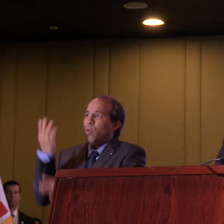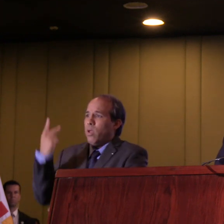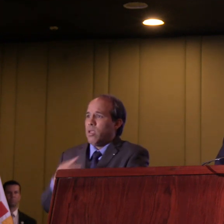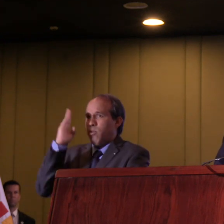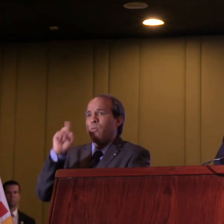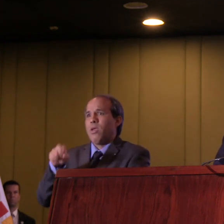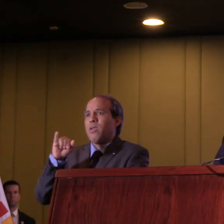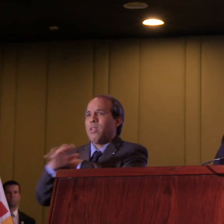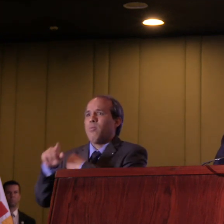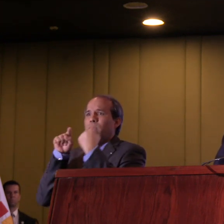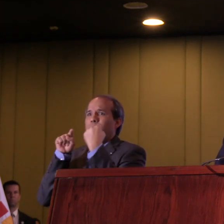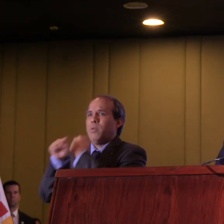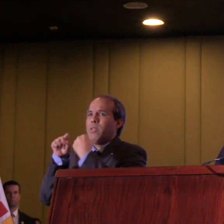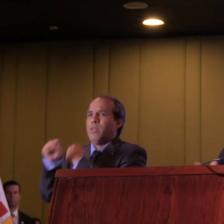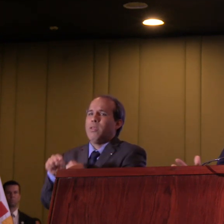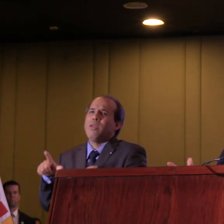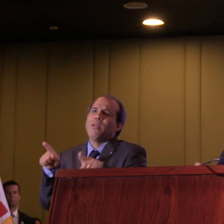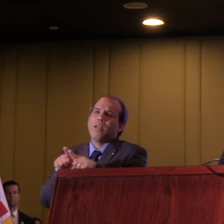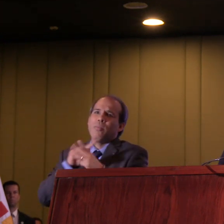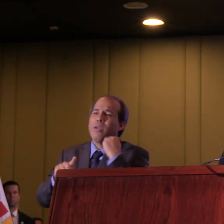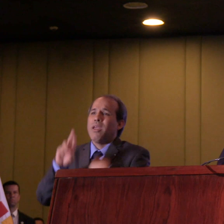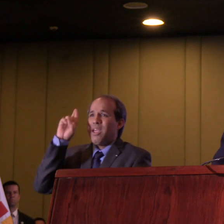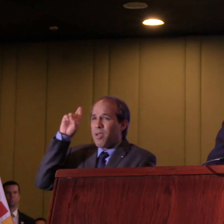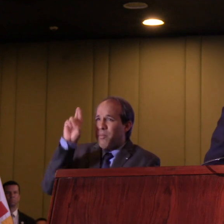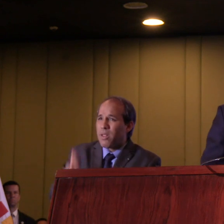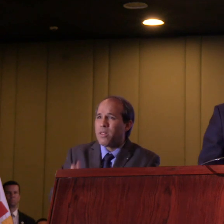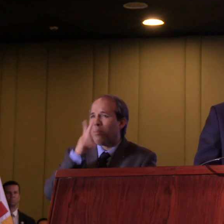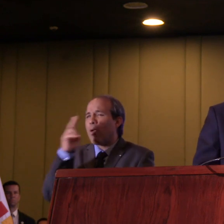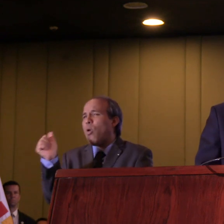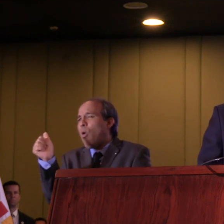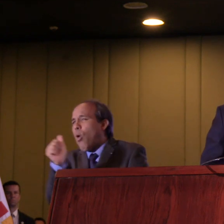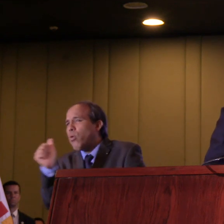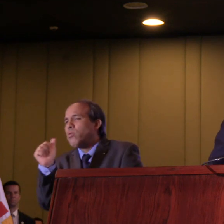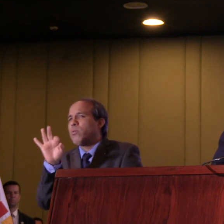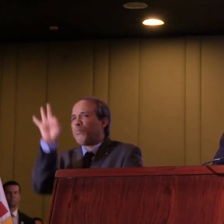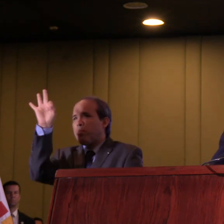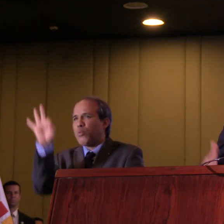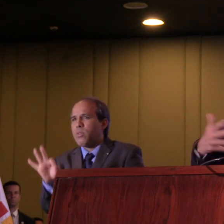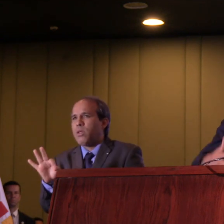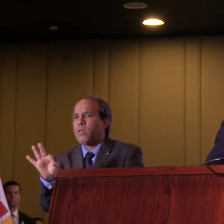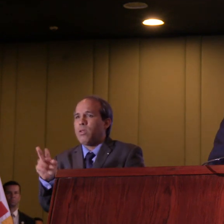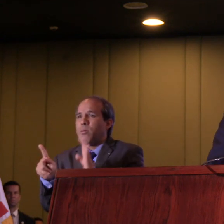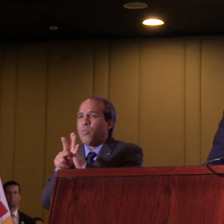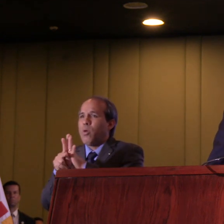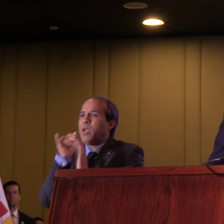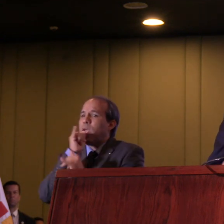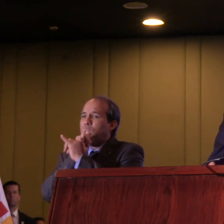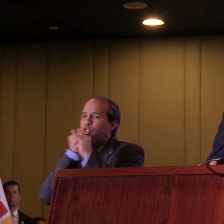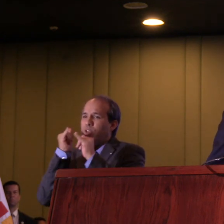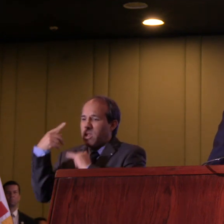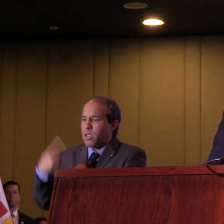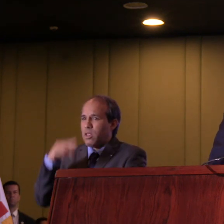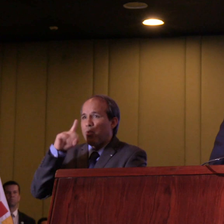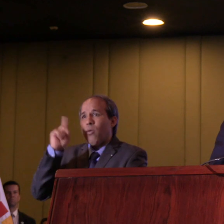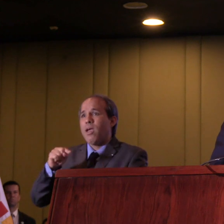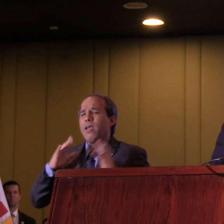Binacional. Mais do que representar em torno de 11% da nossa energia de fonte